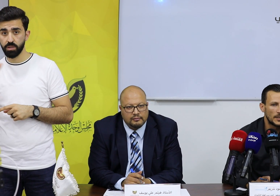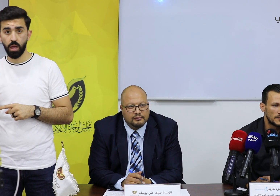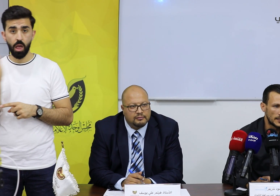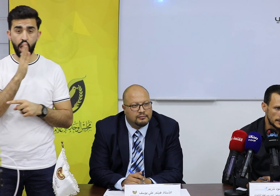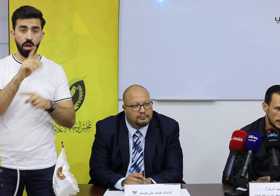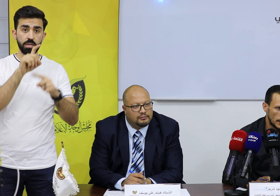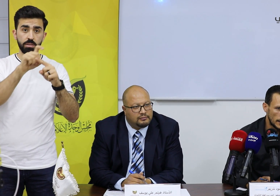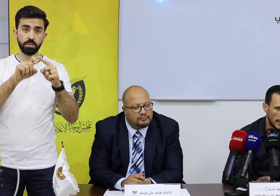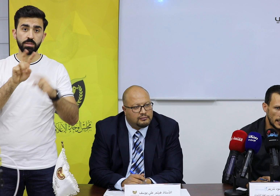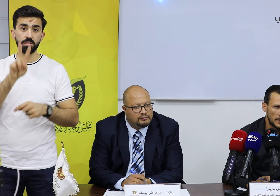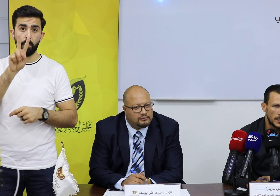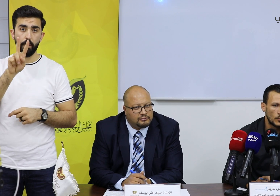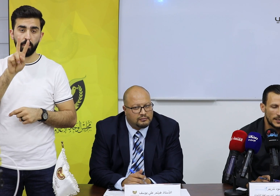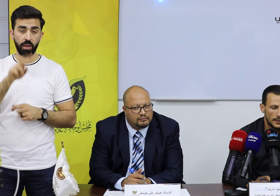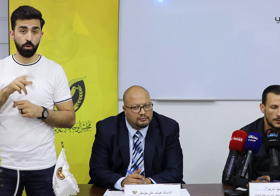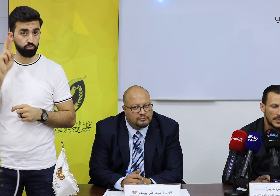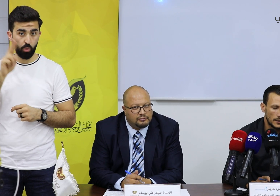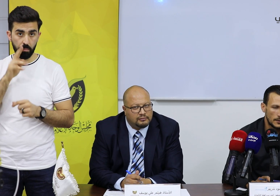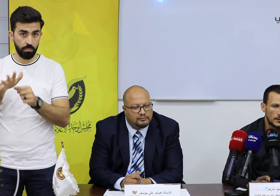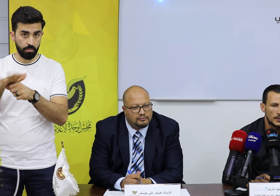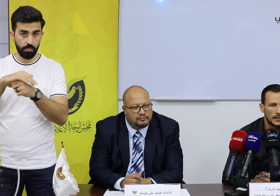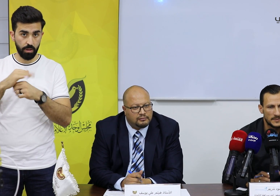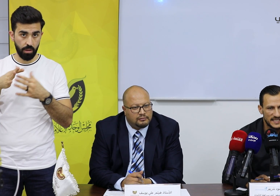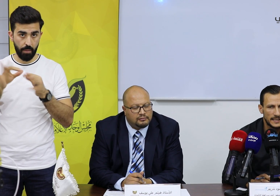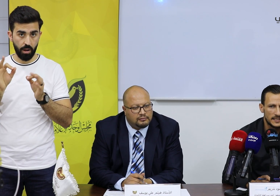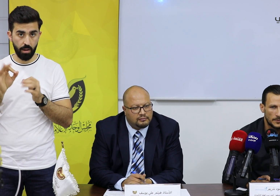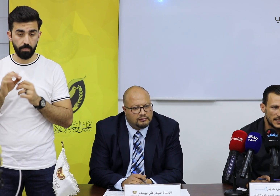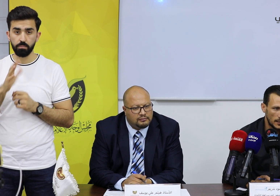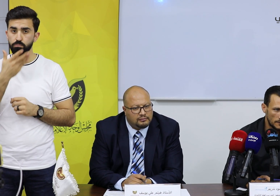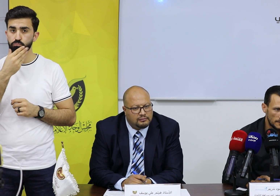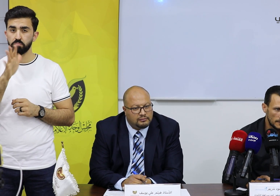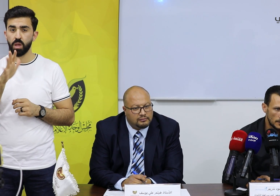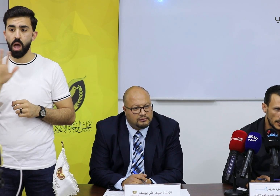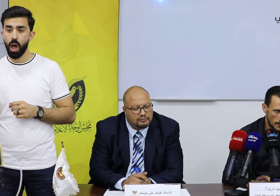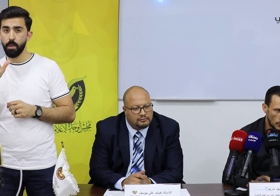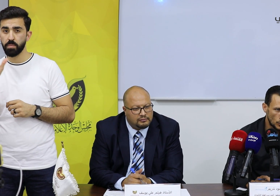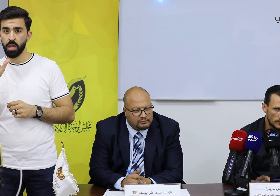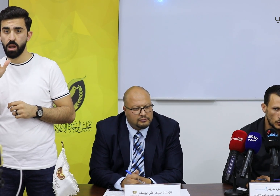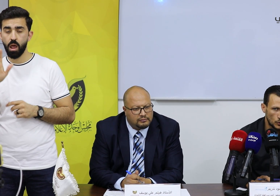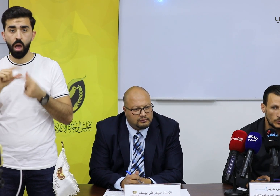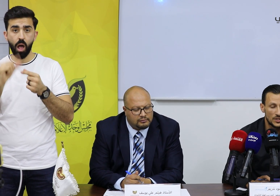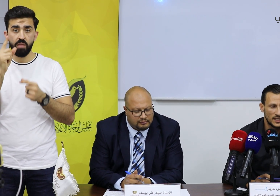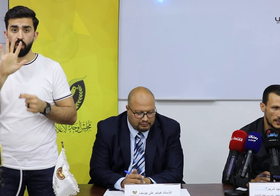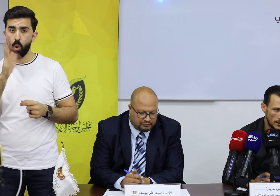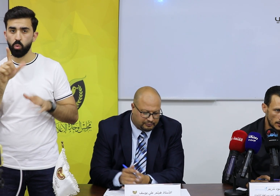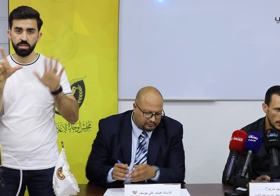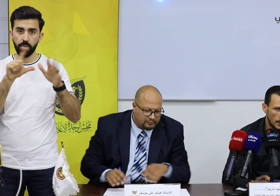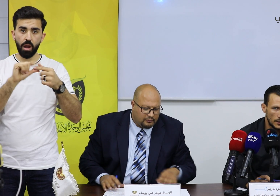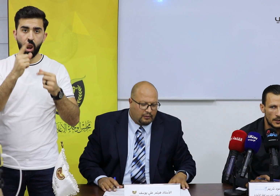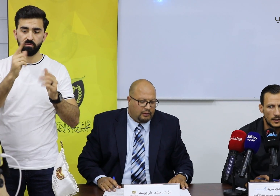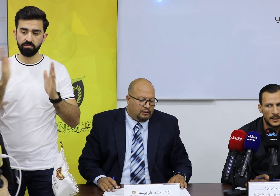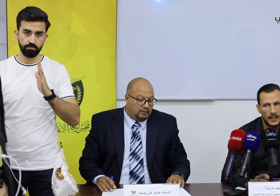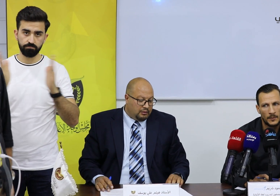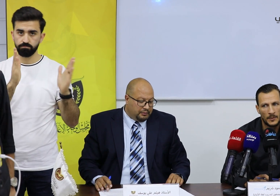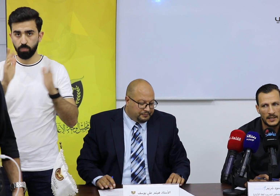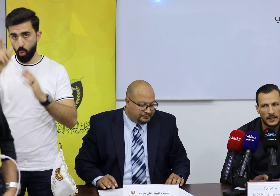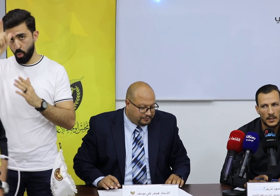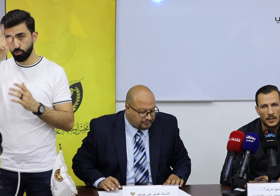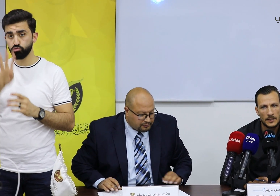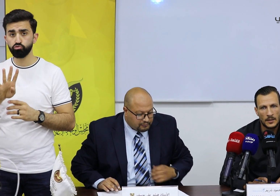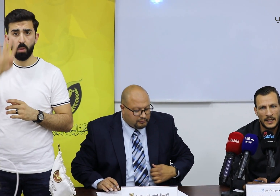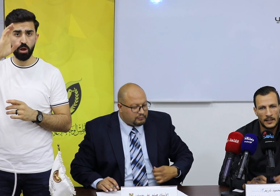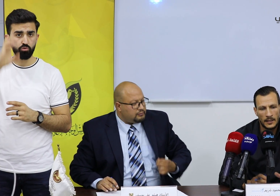طبعاً من جميع الفئات. يعني إحنا بنحكي معدل من 50-70 ألف أصم موجودين في الأردن موزعين على أنحاء